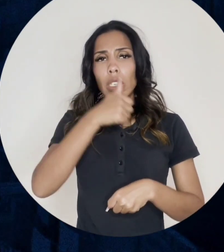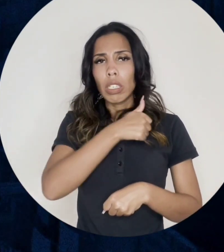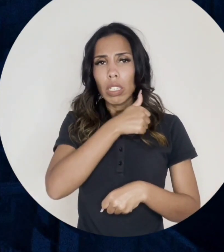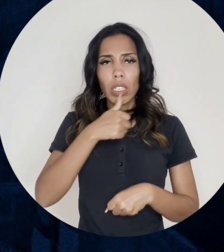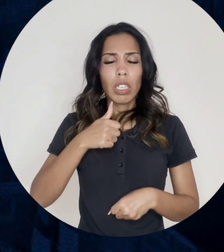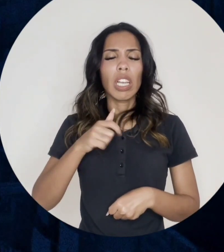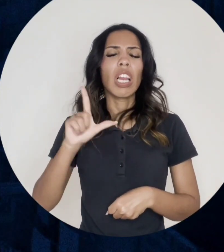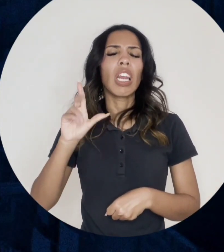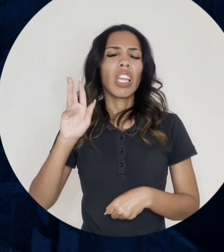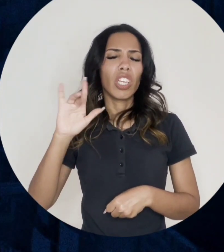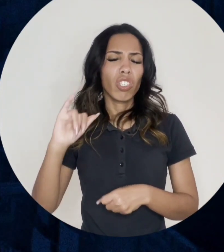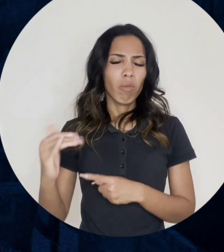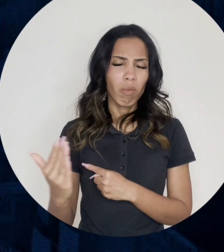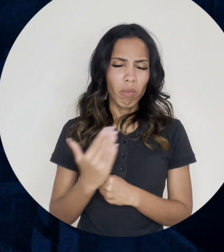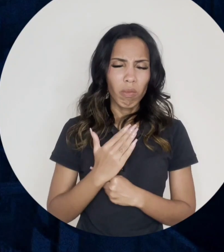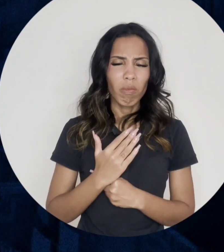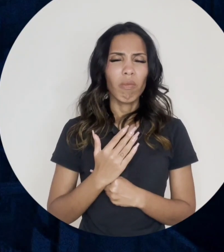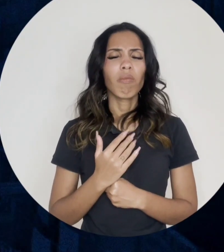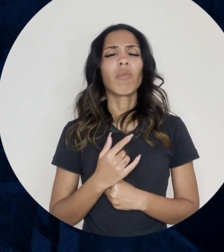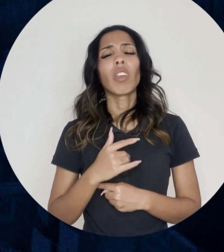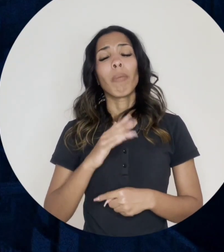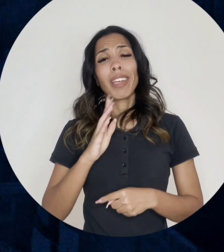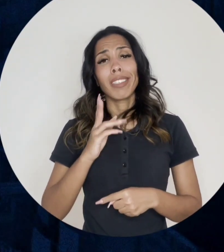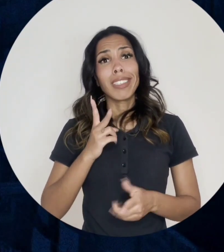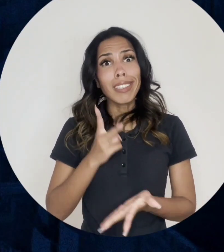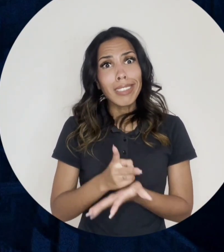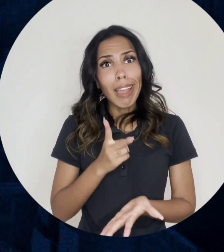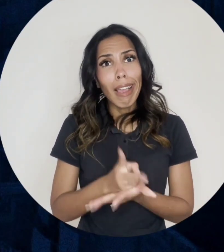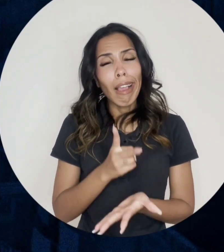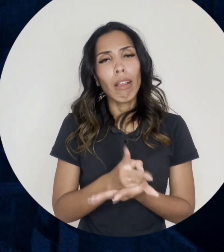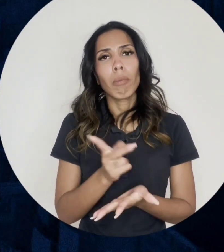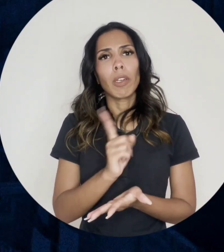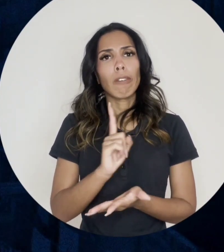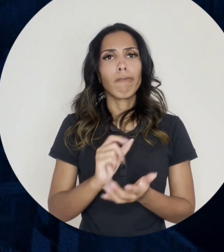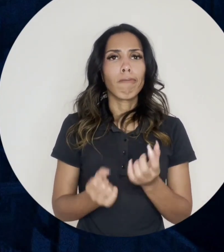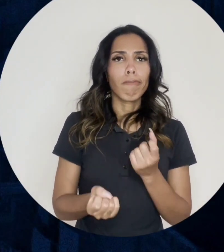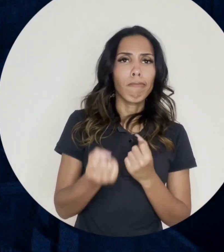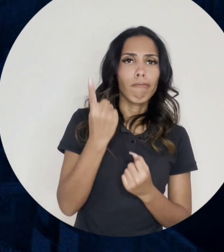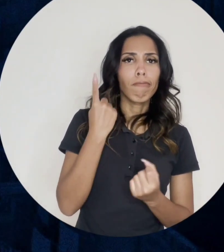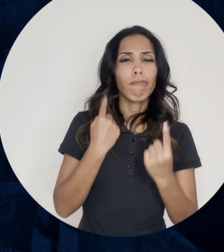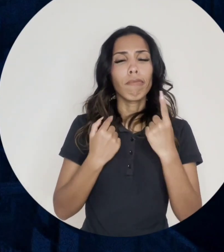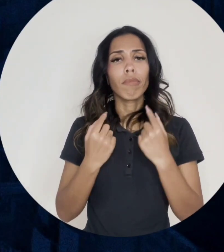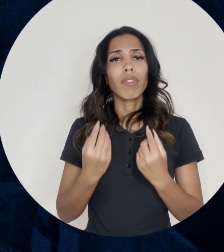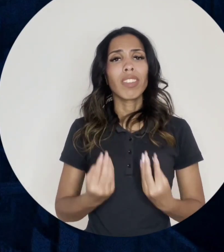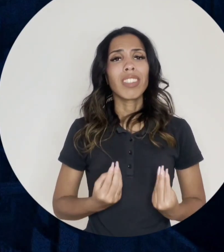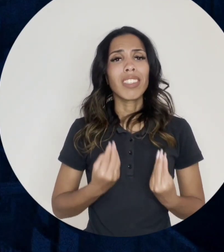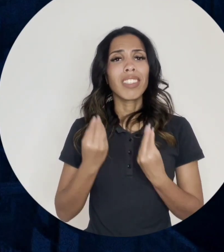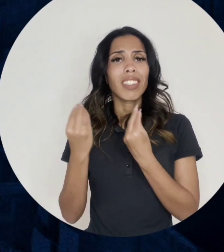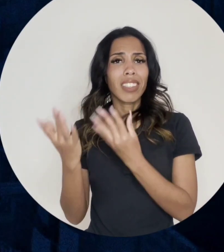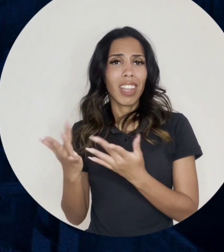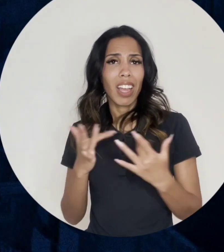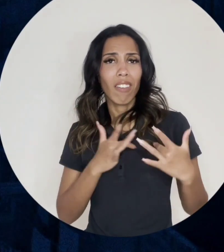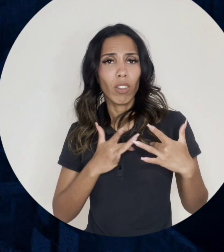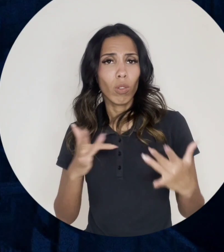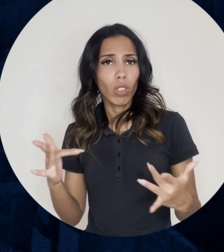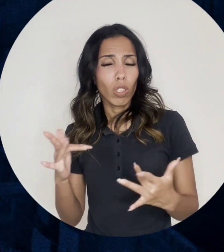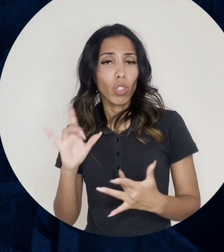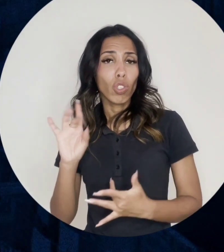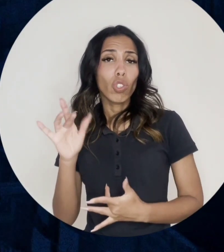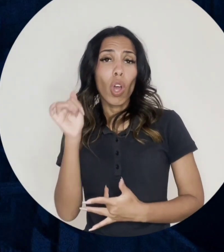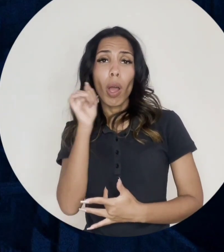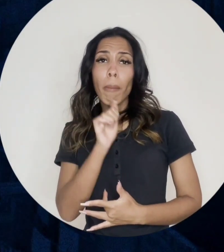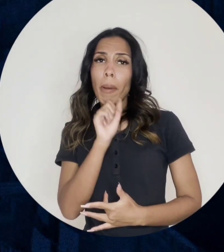Lígia também, mas nem sempre podia. E a gente levava aquela doação que não era só para minha mãe, porque era muita